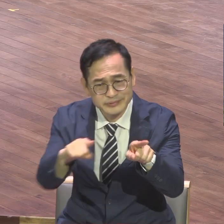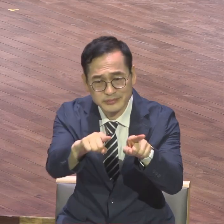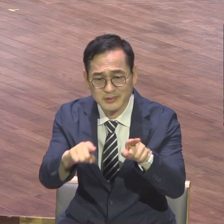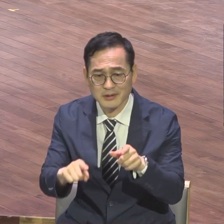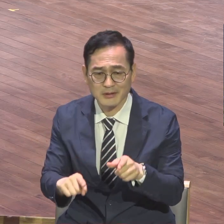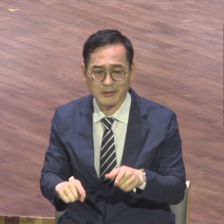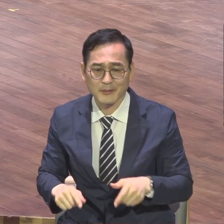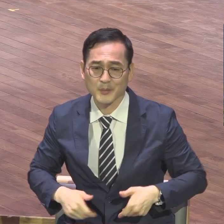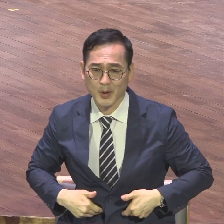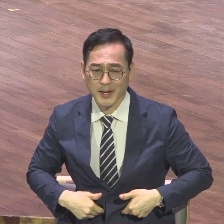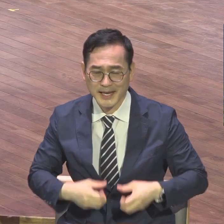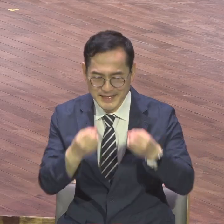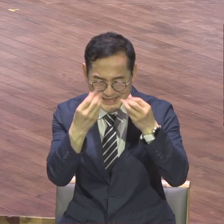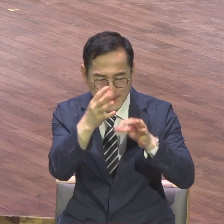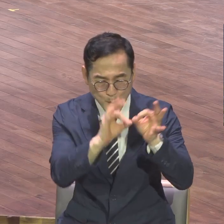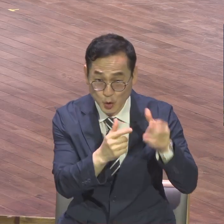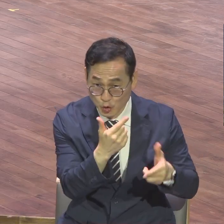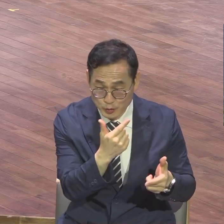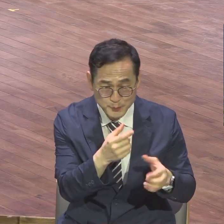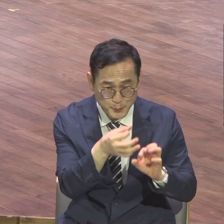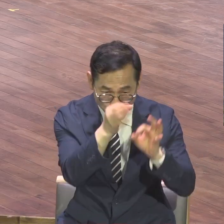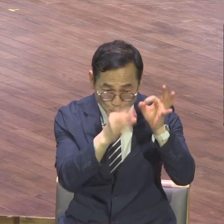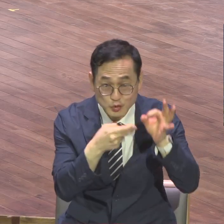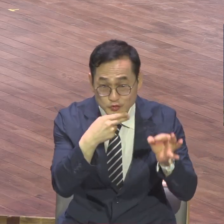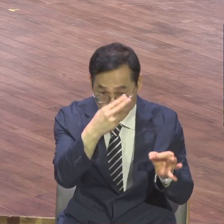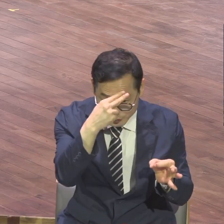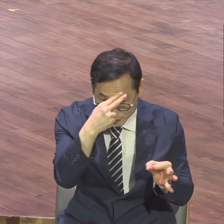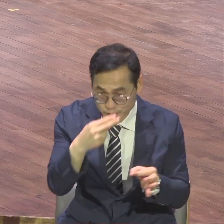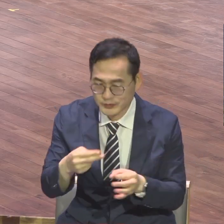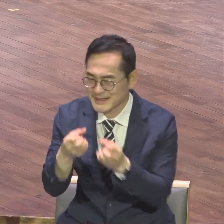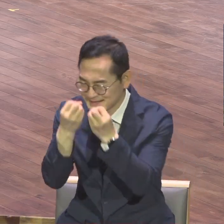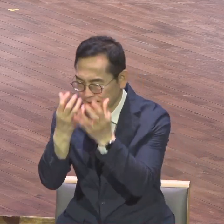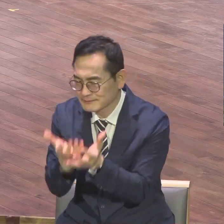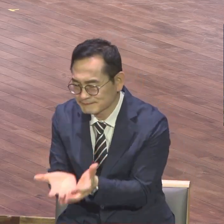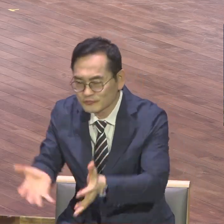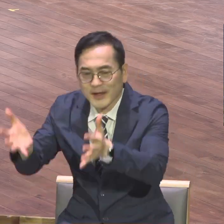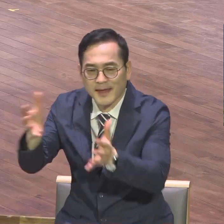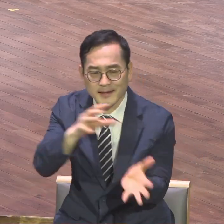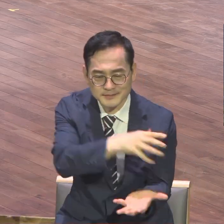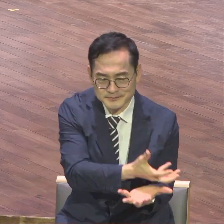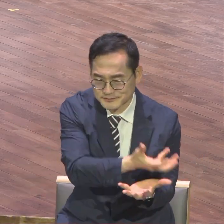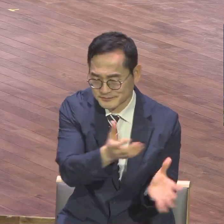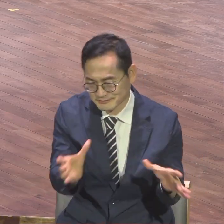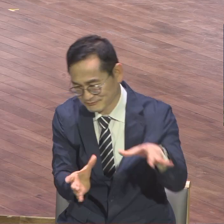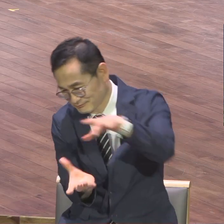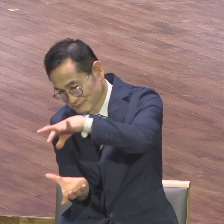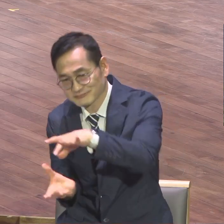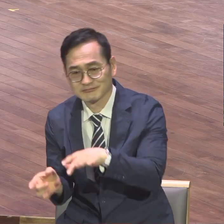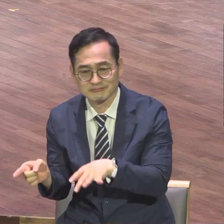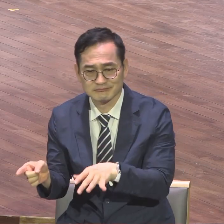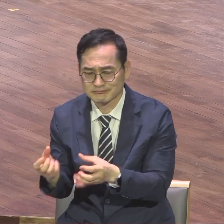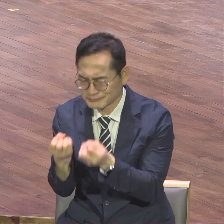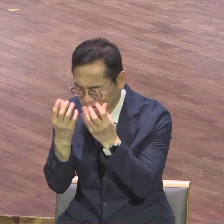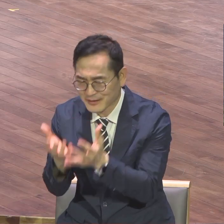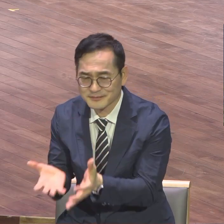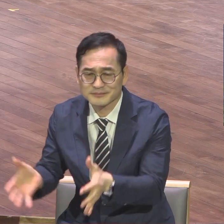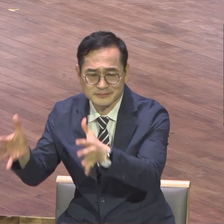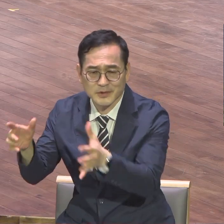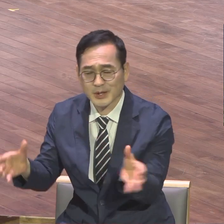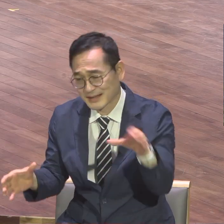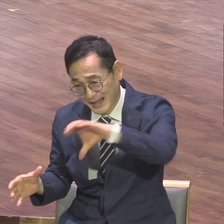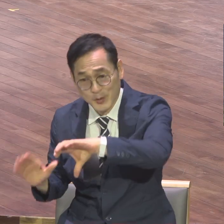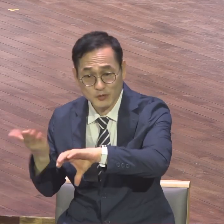여러분, 새롭게 달라지고 이렇게 변하는 시대에는 과거의 패러다임,